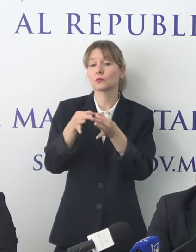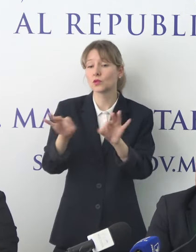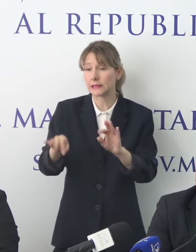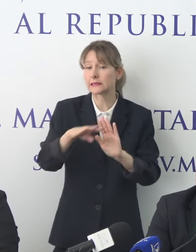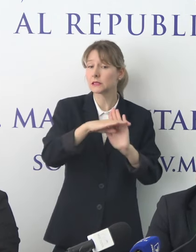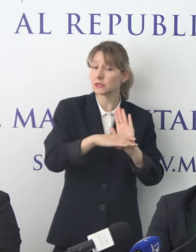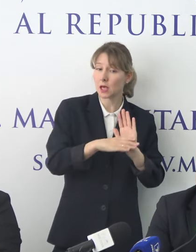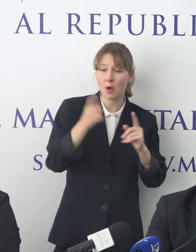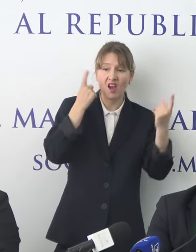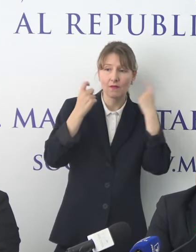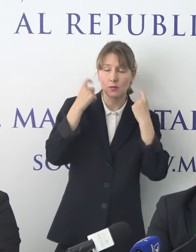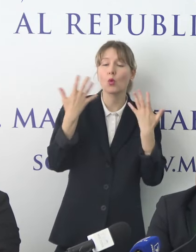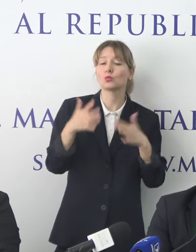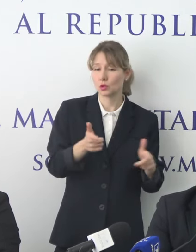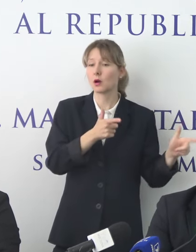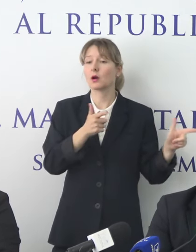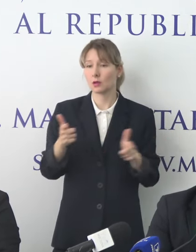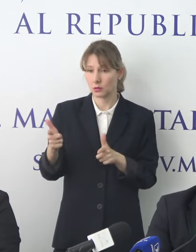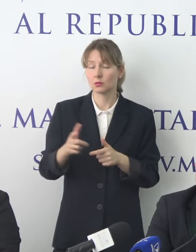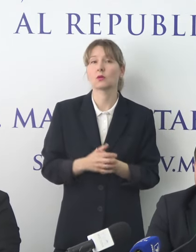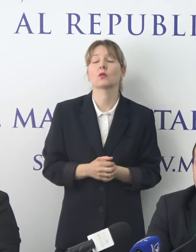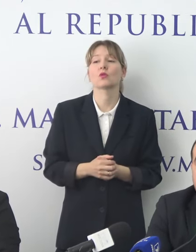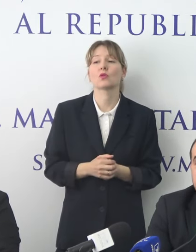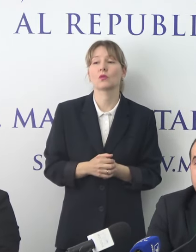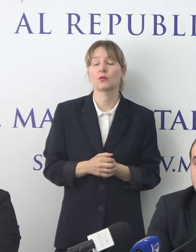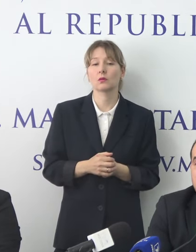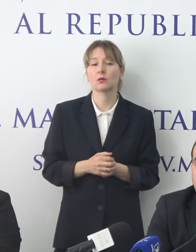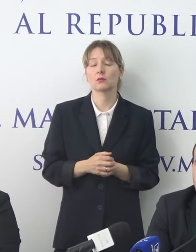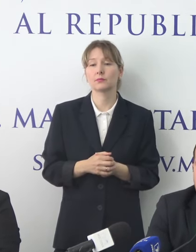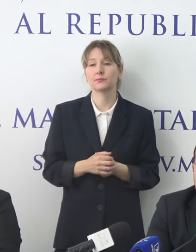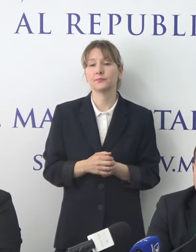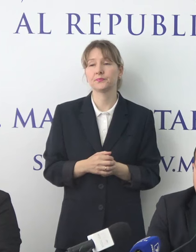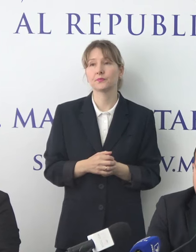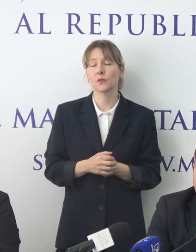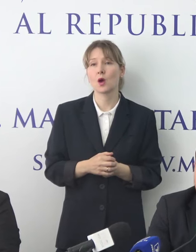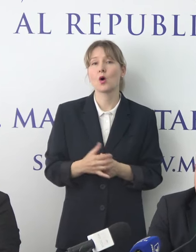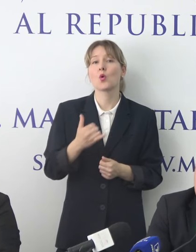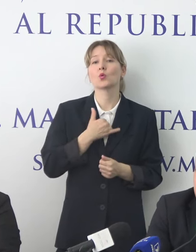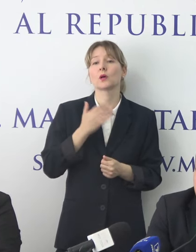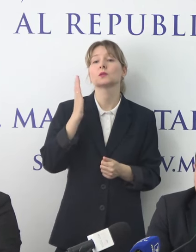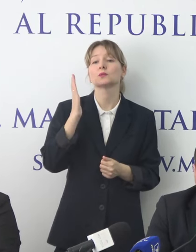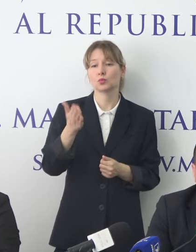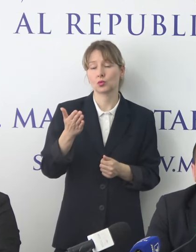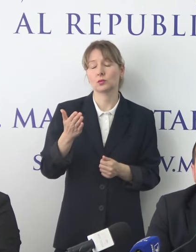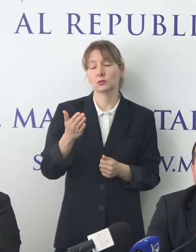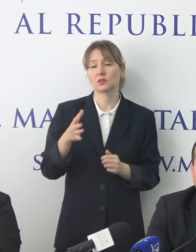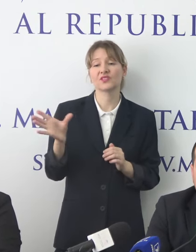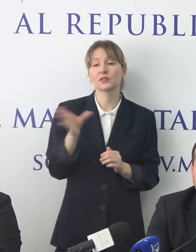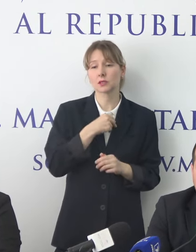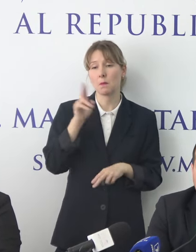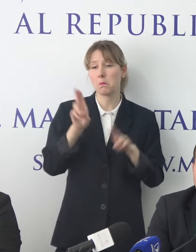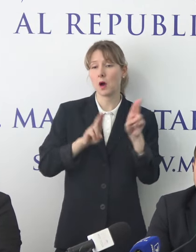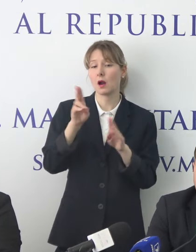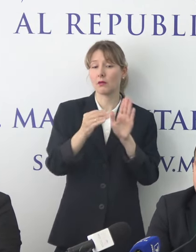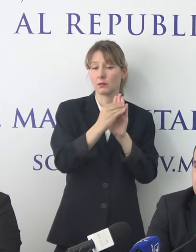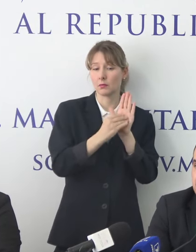care este gata. Deci, noi am finalizat etapa de pilotare. Deci vom avea în complex acele măsuri, vedem